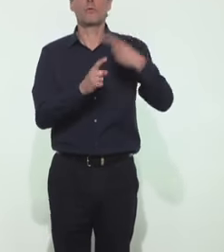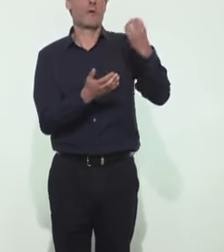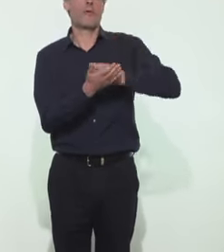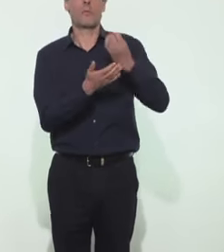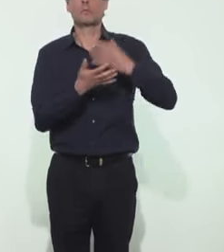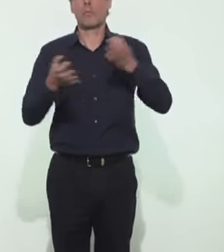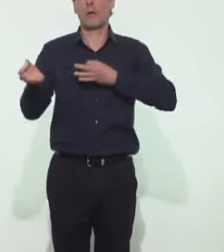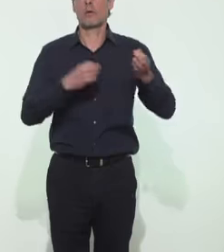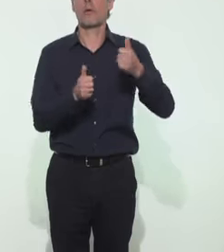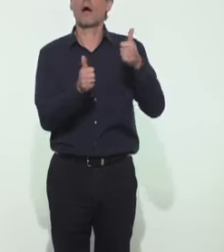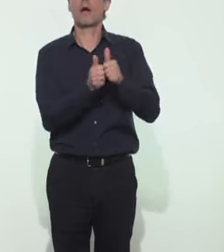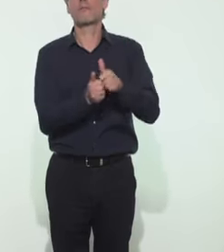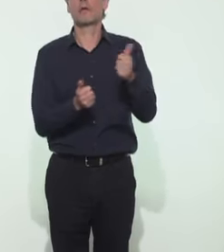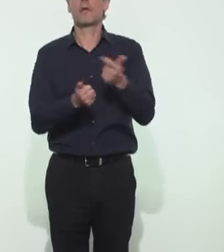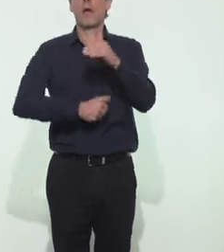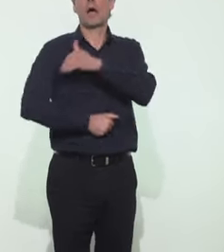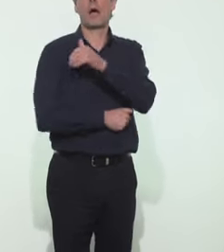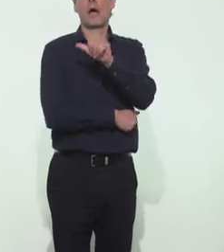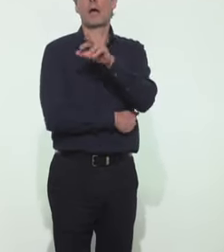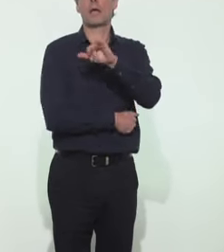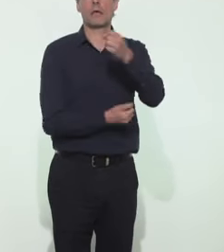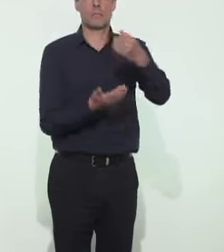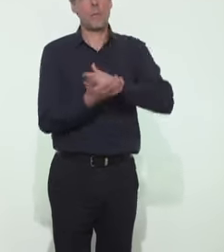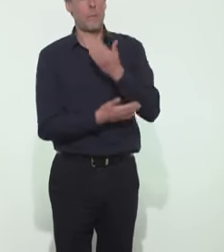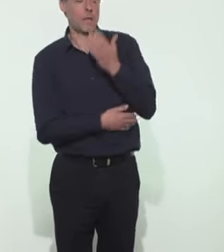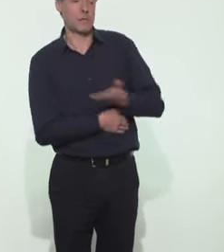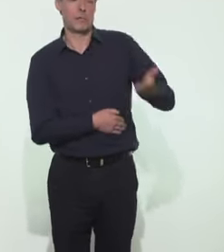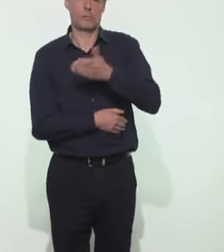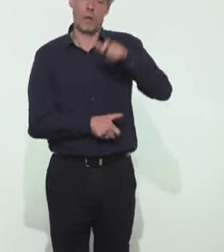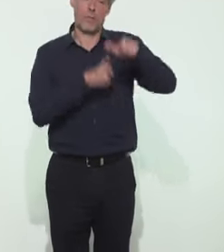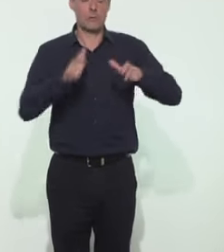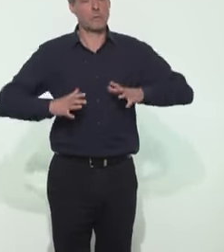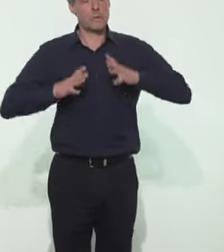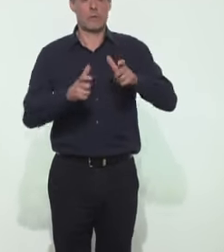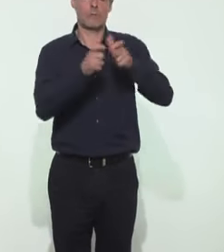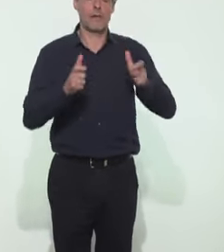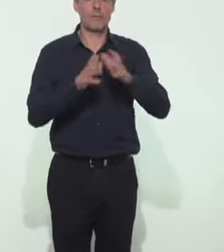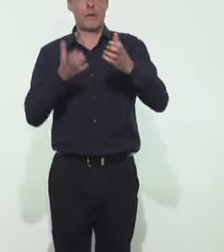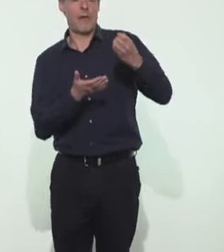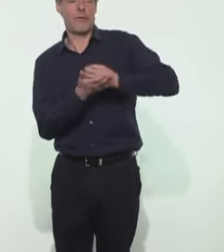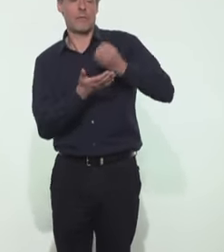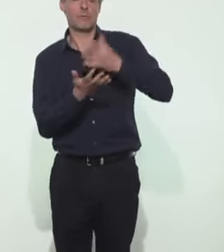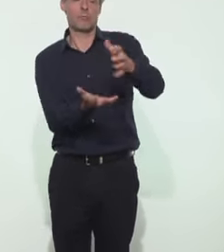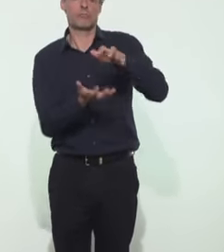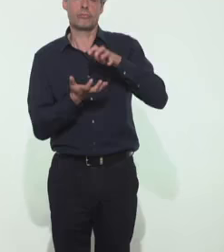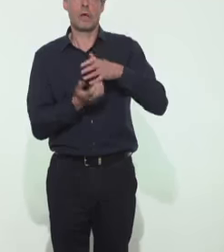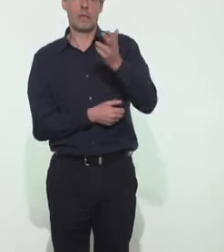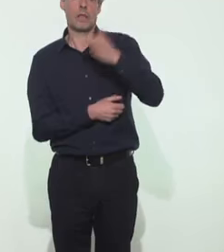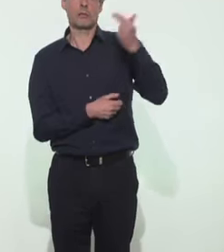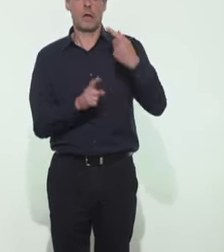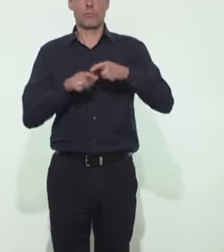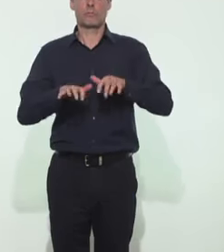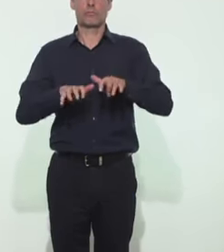par les différentes agences régionales de santé donc merci à tous les établissements qui participent à cette surveillance nationale et à cette